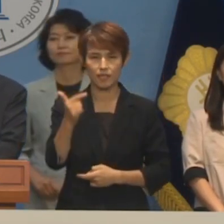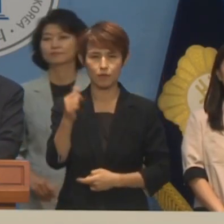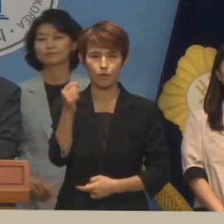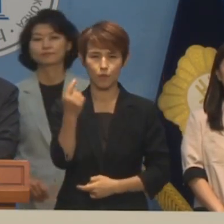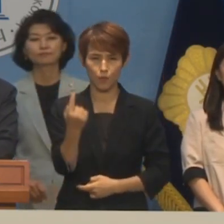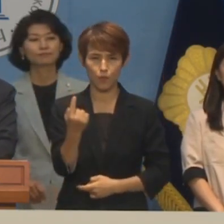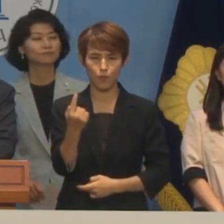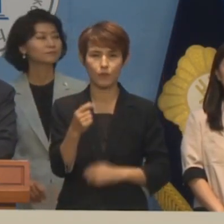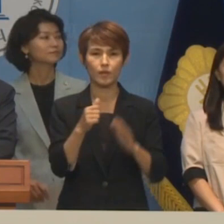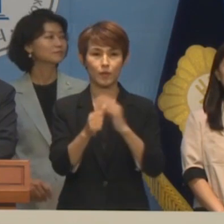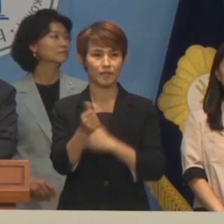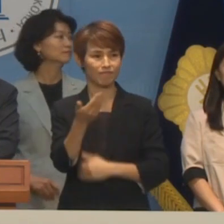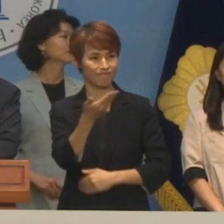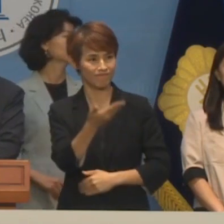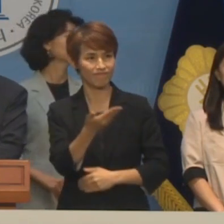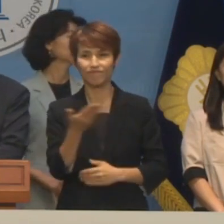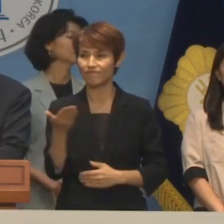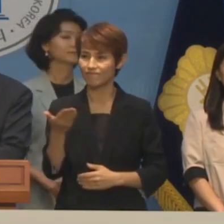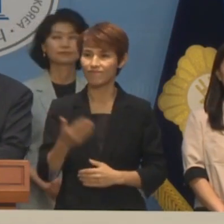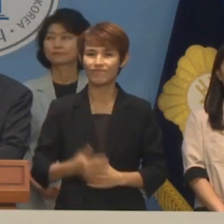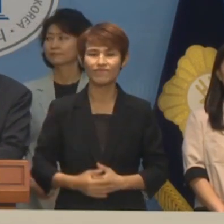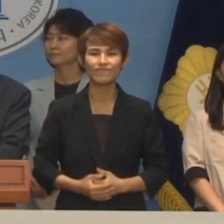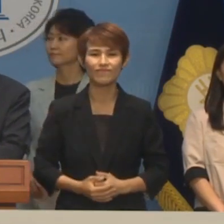최인호 공동대표님 오셨습니다.